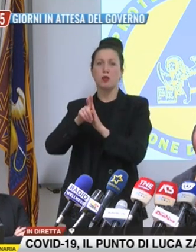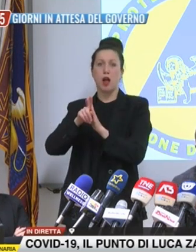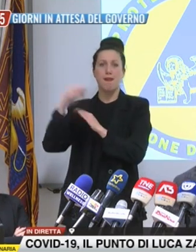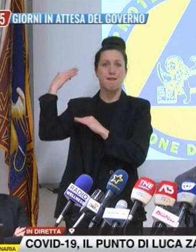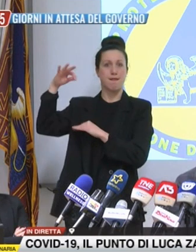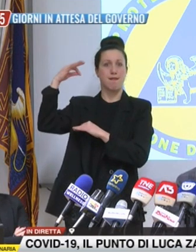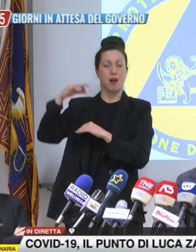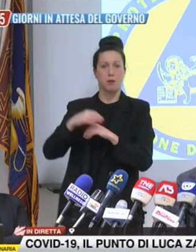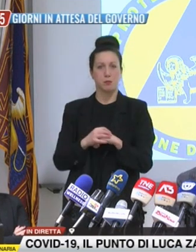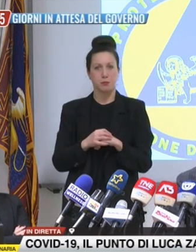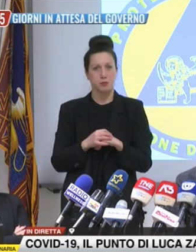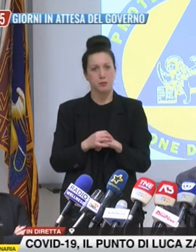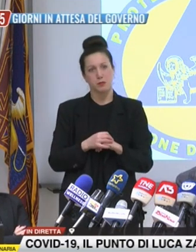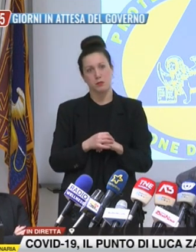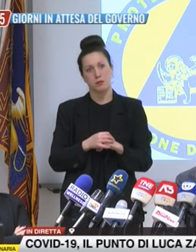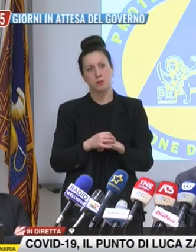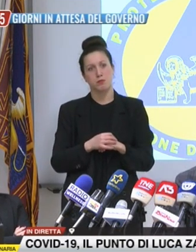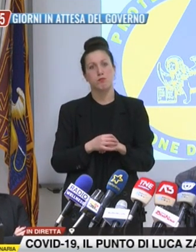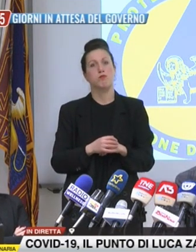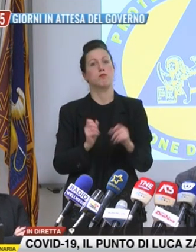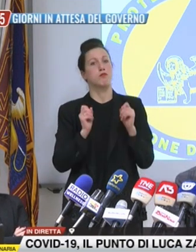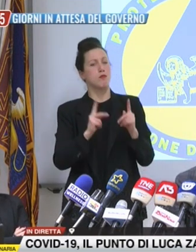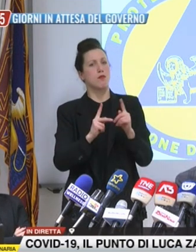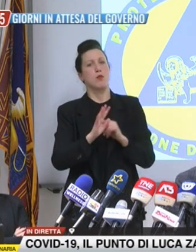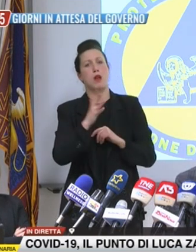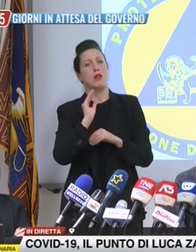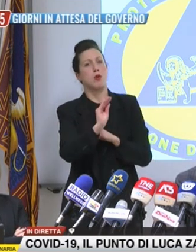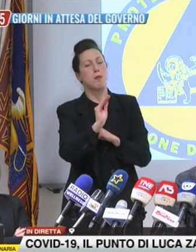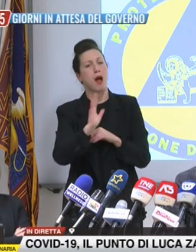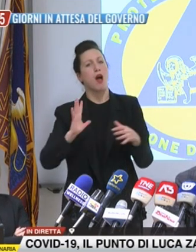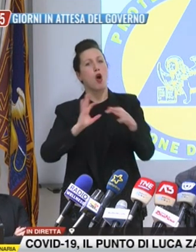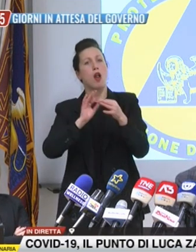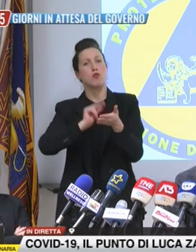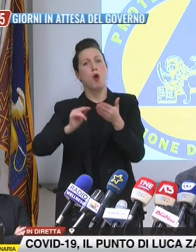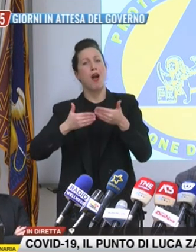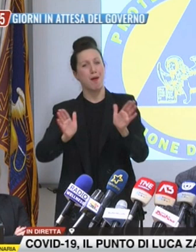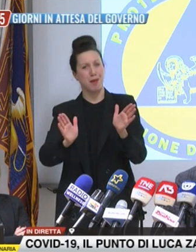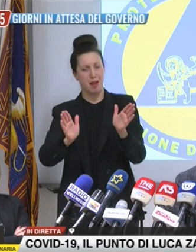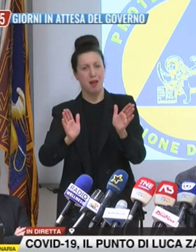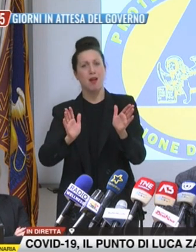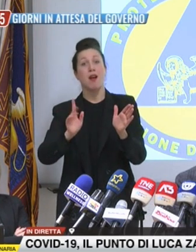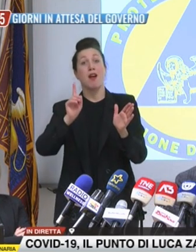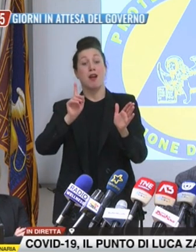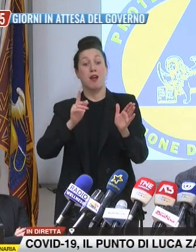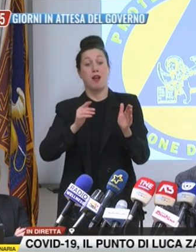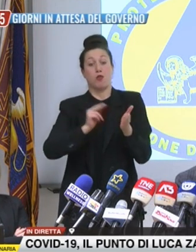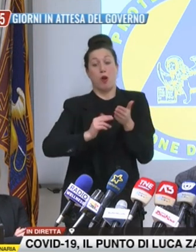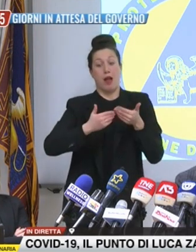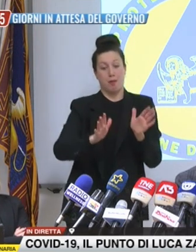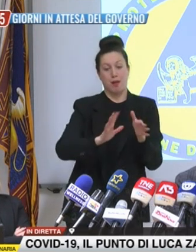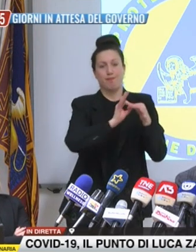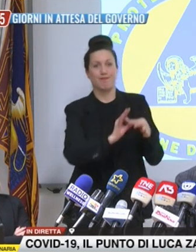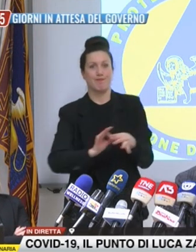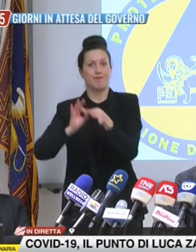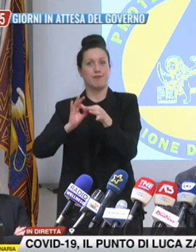quanto riguarda la riapertura delle scuole, sono ovviamente aumentati anche i mezzi di trasporto. Allora, a noi sono